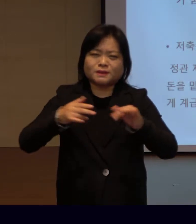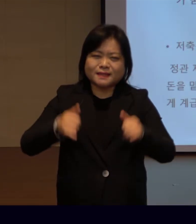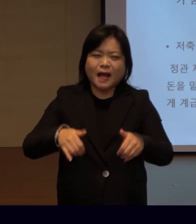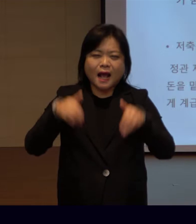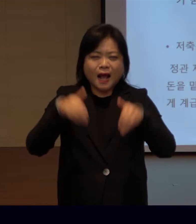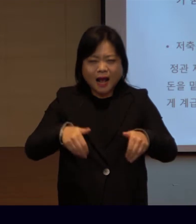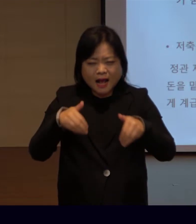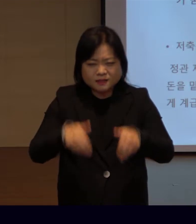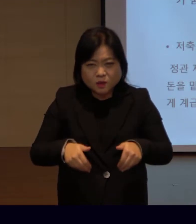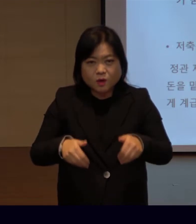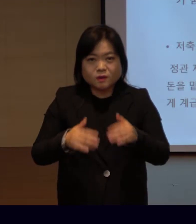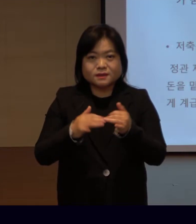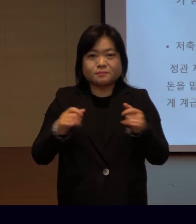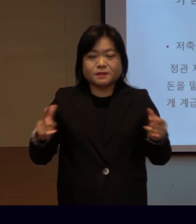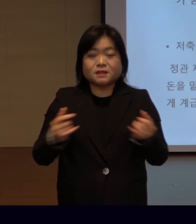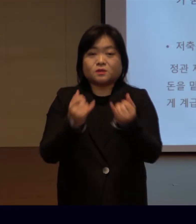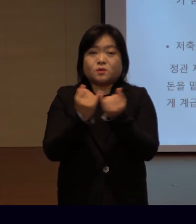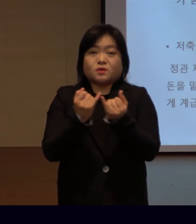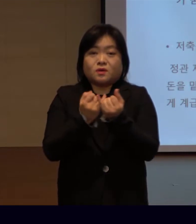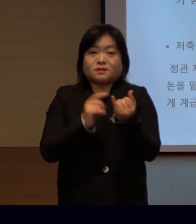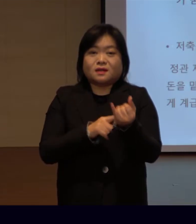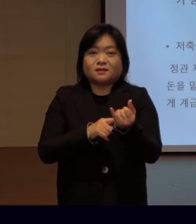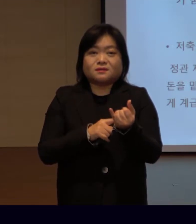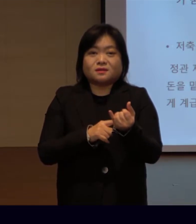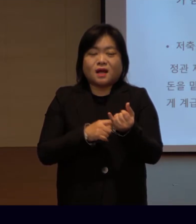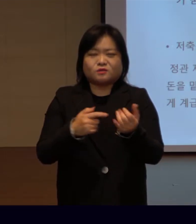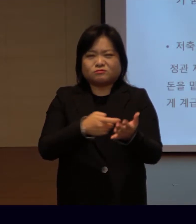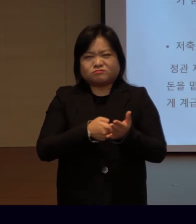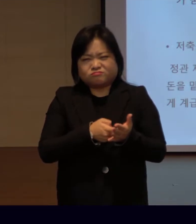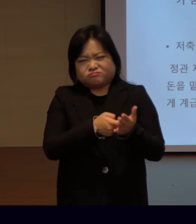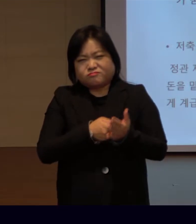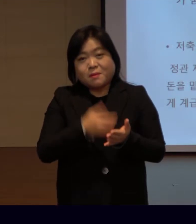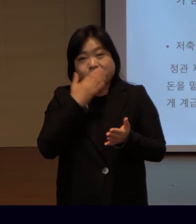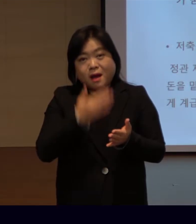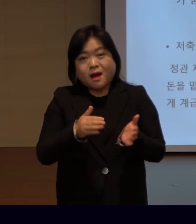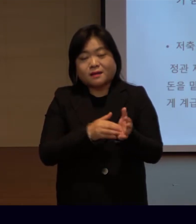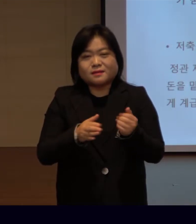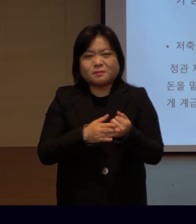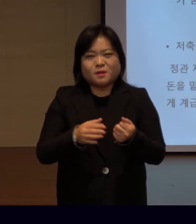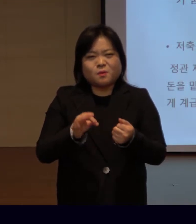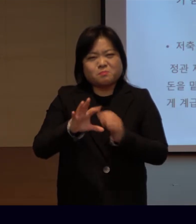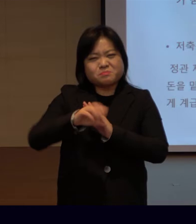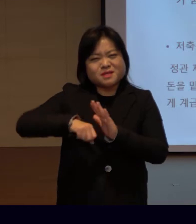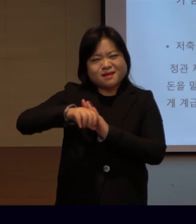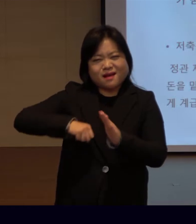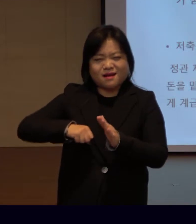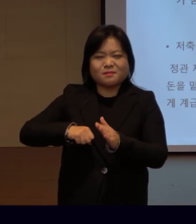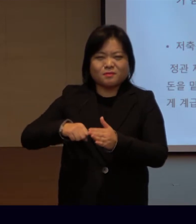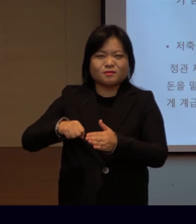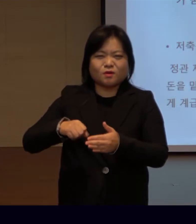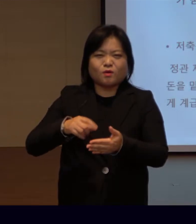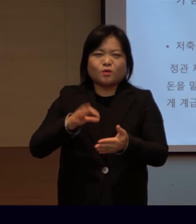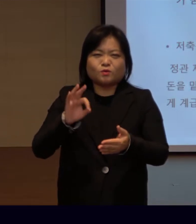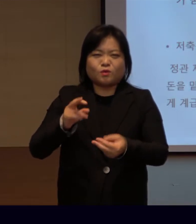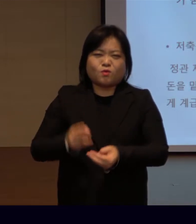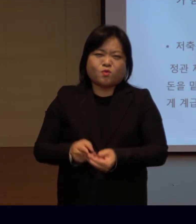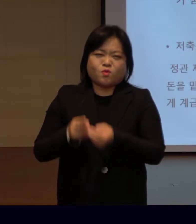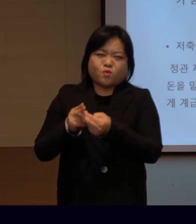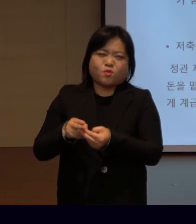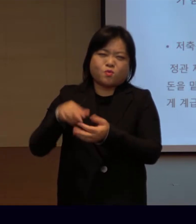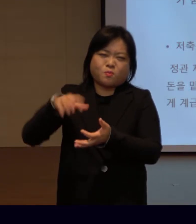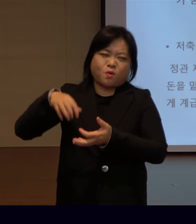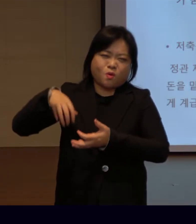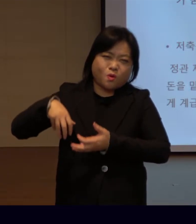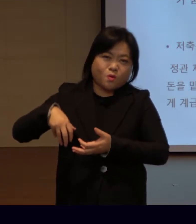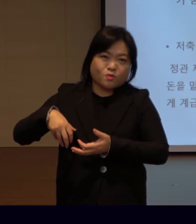뭐 이런 여자들은 또 아주 악착같잖아요. 그래서 이제 뺑땅도 좀 하면서 돈을 많이 버는 계급 상승의 하나의